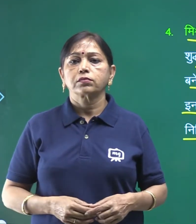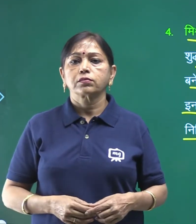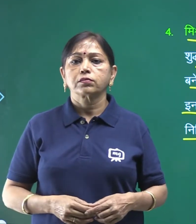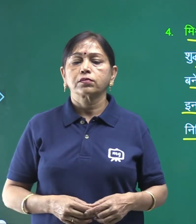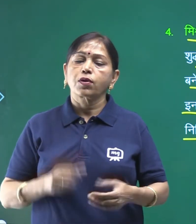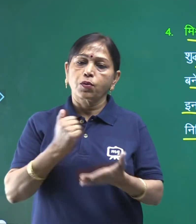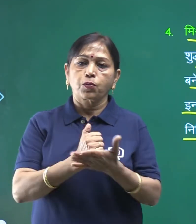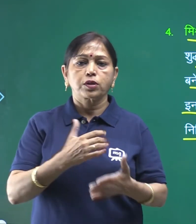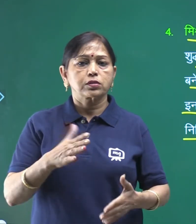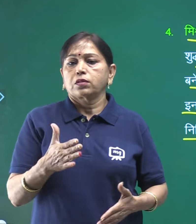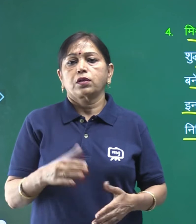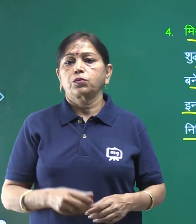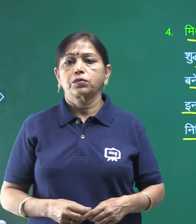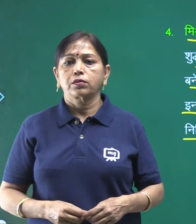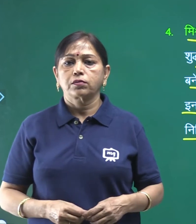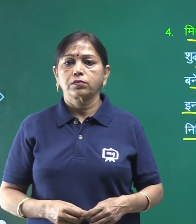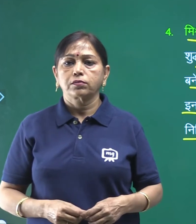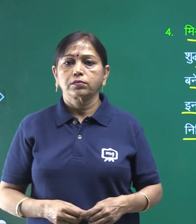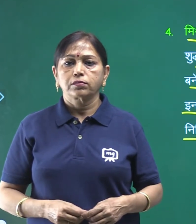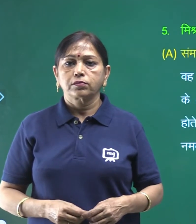निश्चित नहीं होता है।